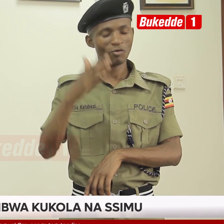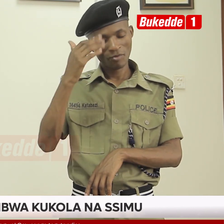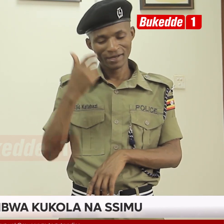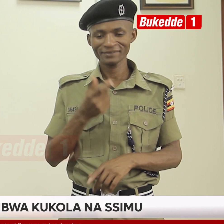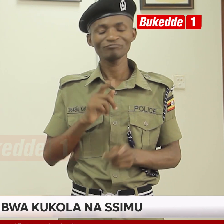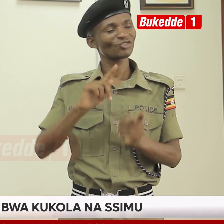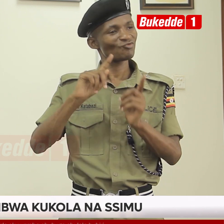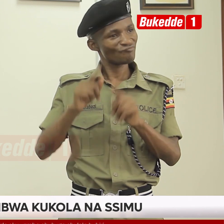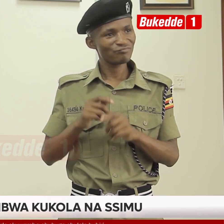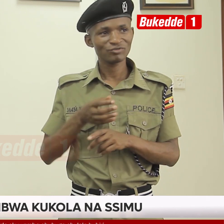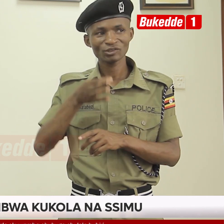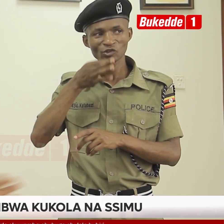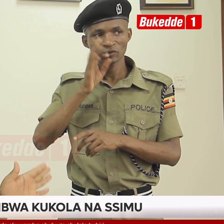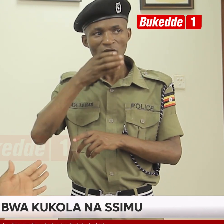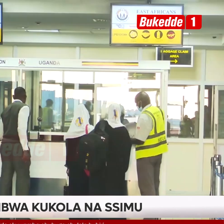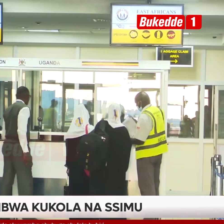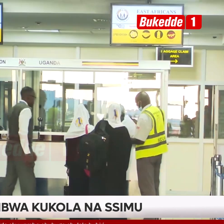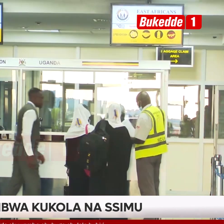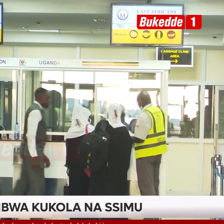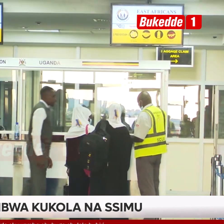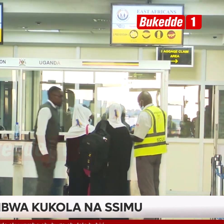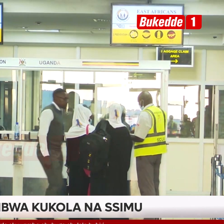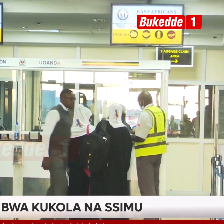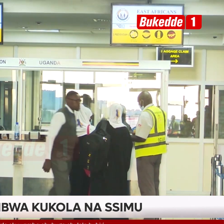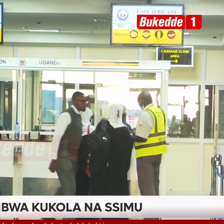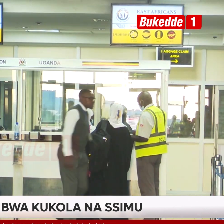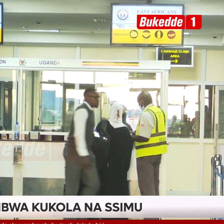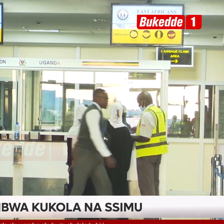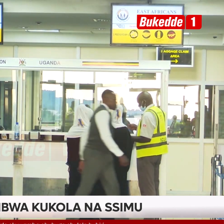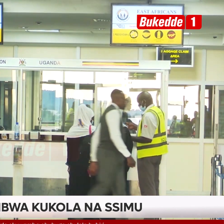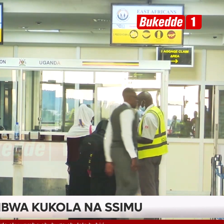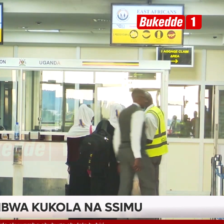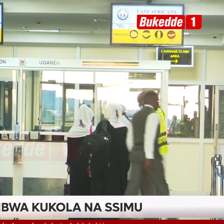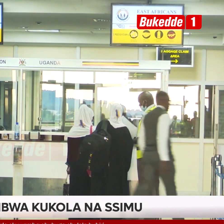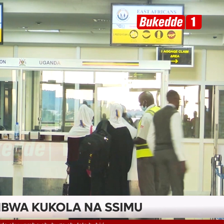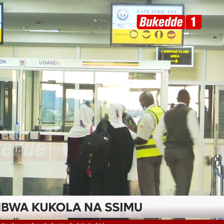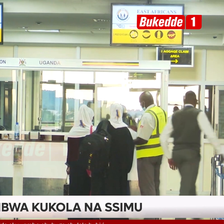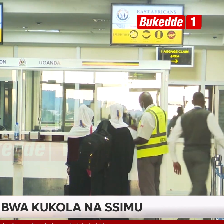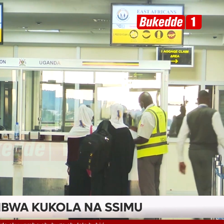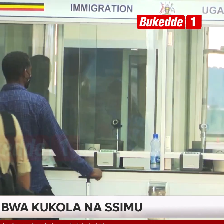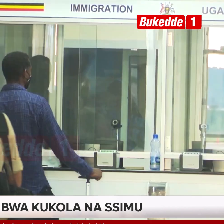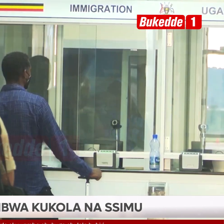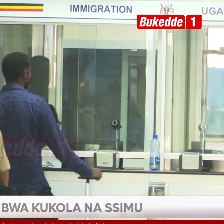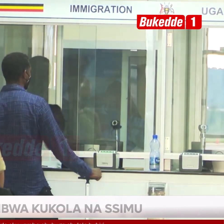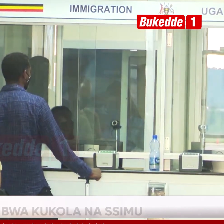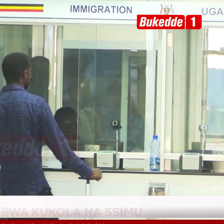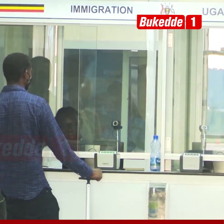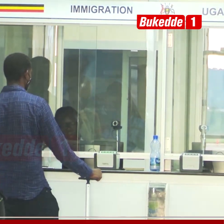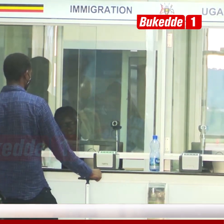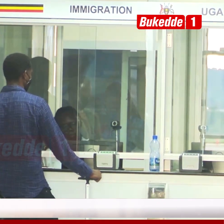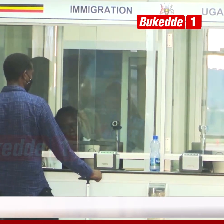wali n'okiryalinga ng'oli mu budde bwo? Akubiriza abantu obutawa abakozi ba minisitule ku kisaawe enguzi era